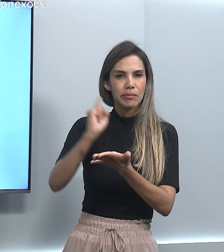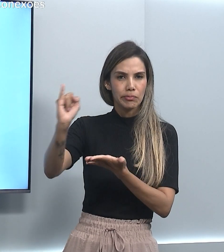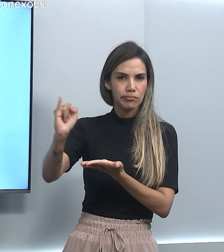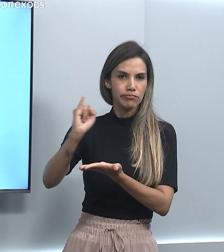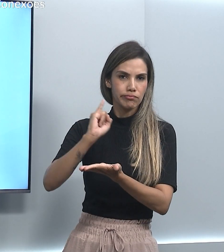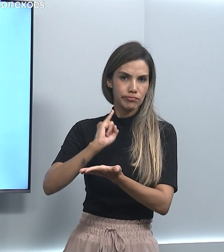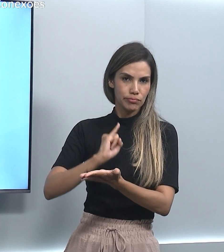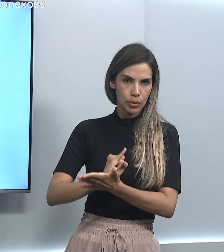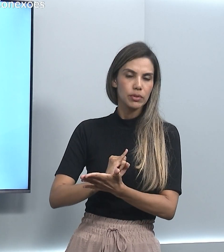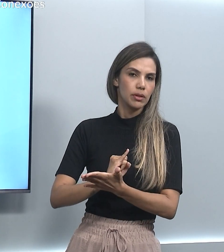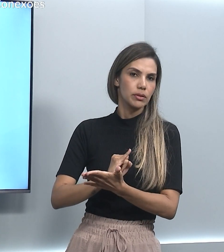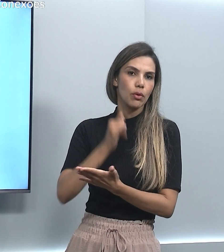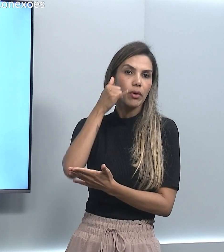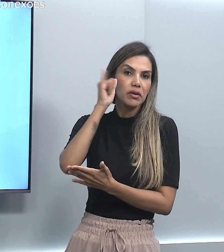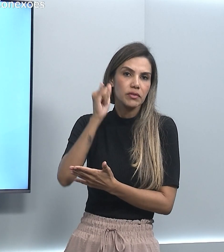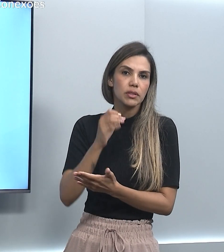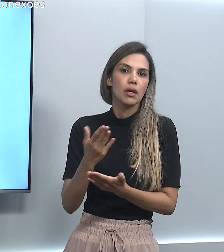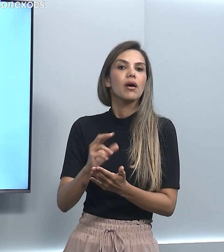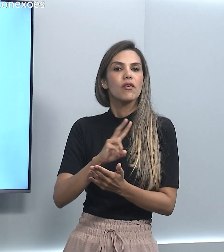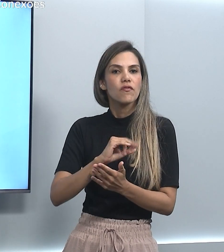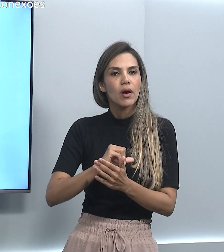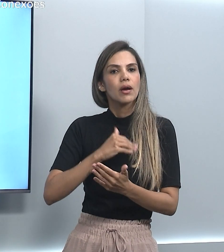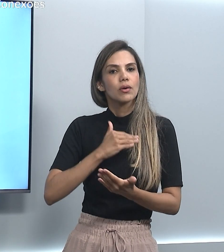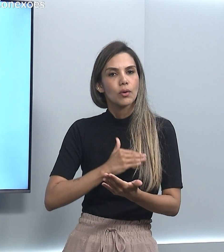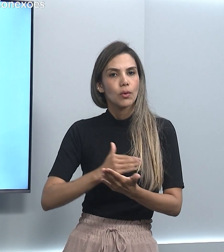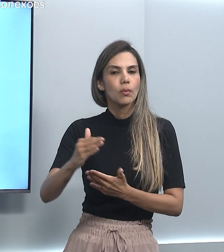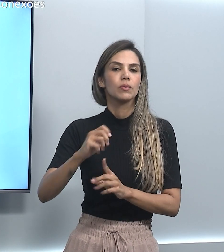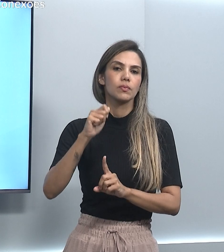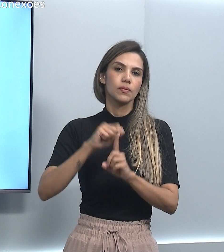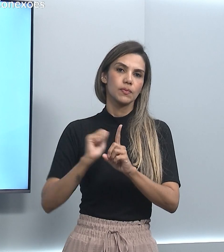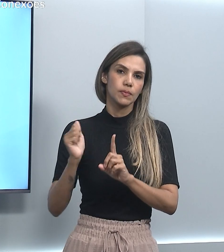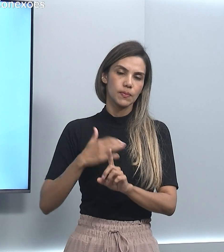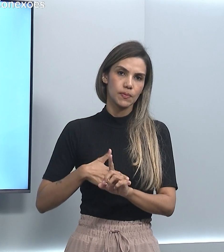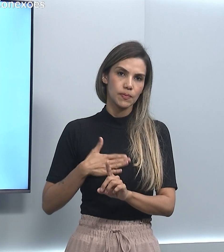importações. As mudanças vão entrar em vigor em agosto.